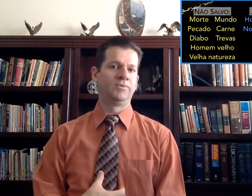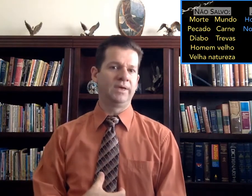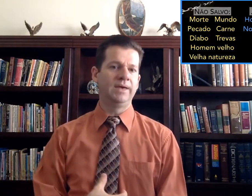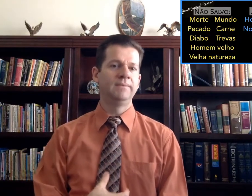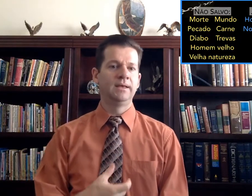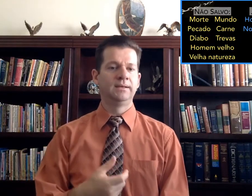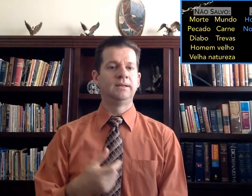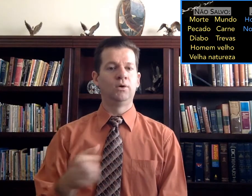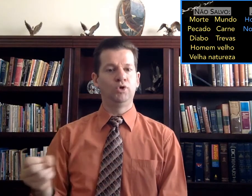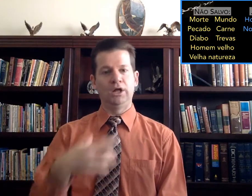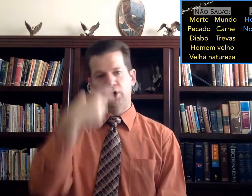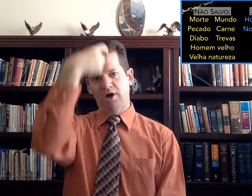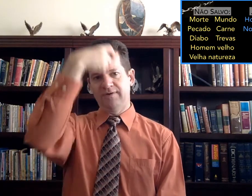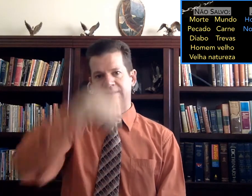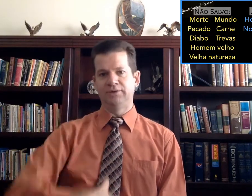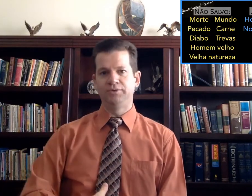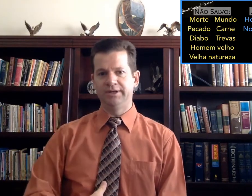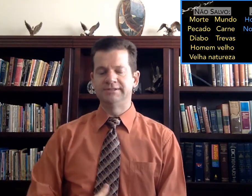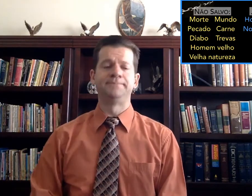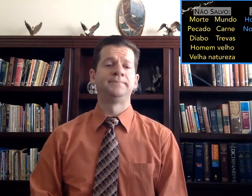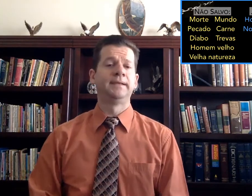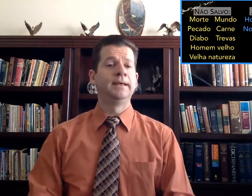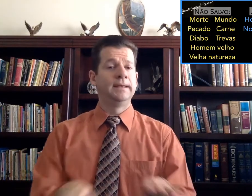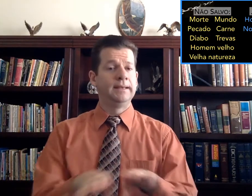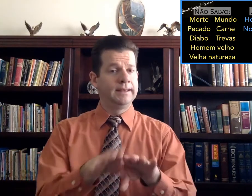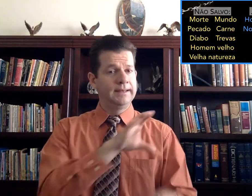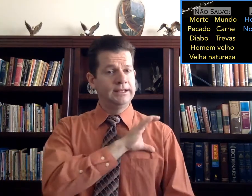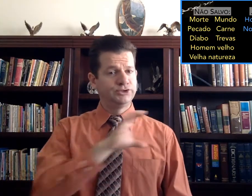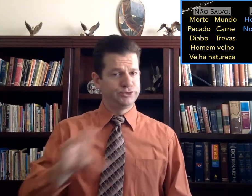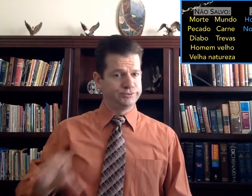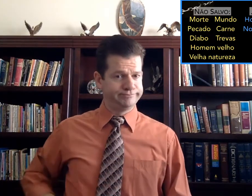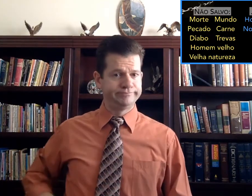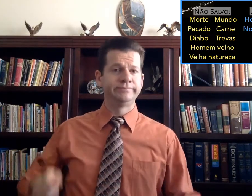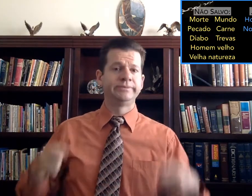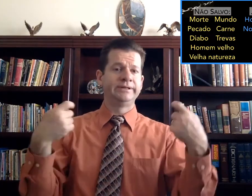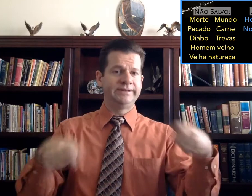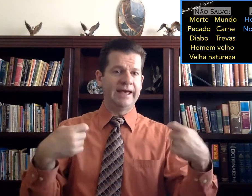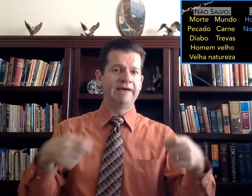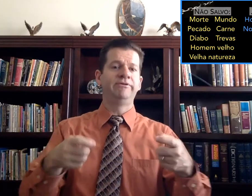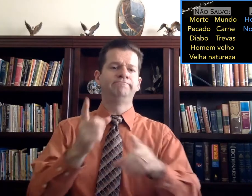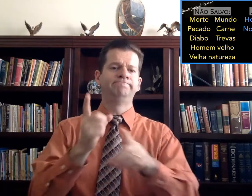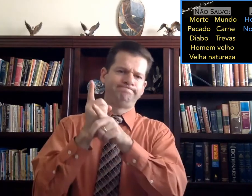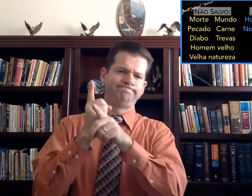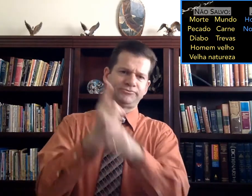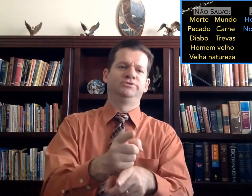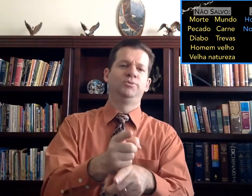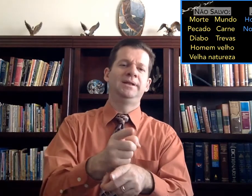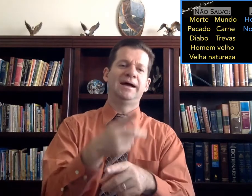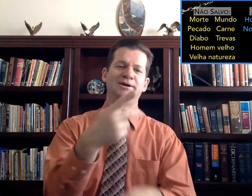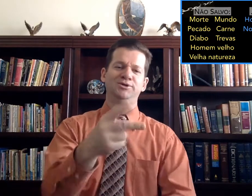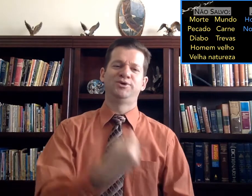Ok? Então, a nova natureza. Cristo deve dominar sua